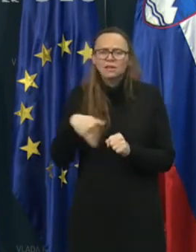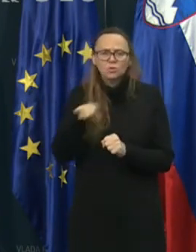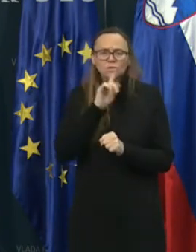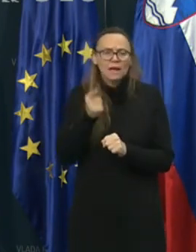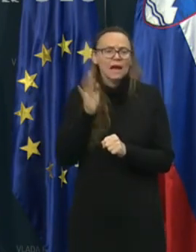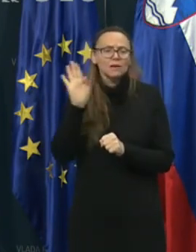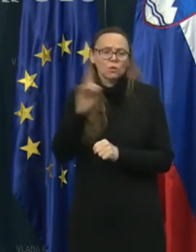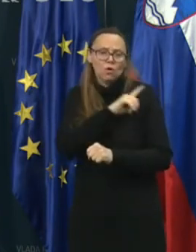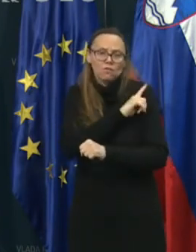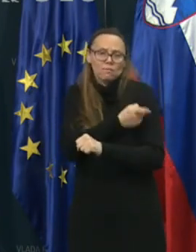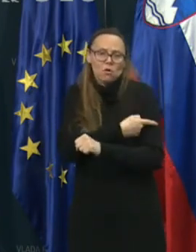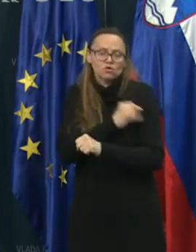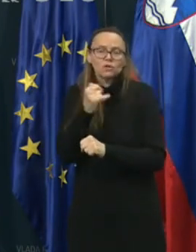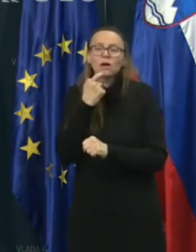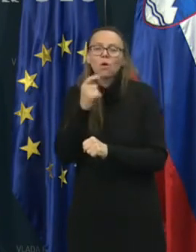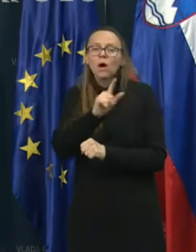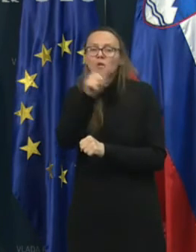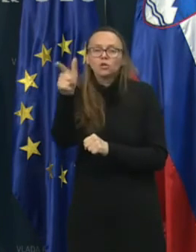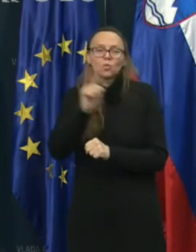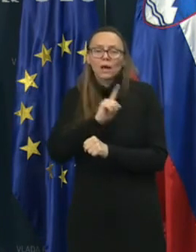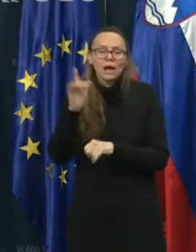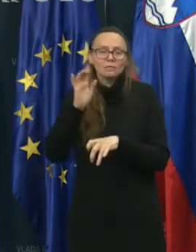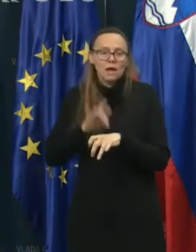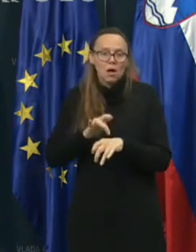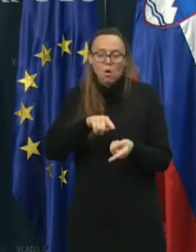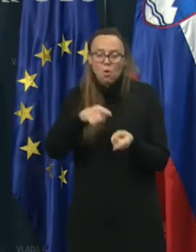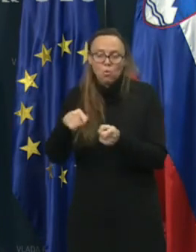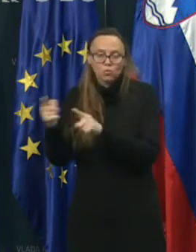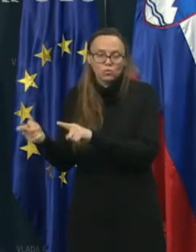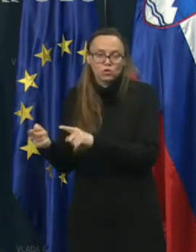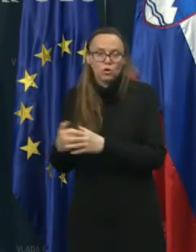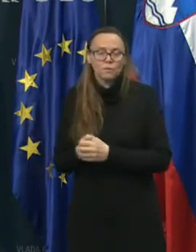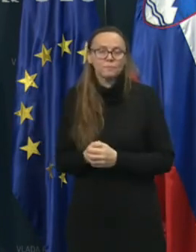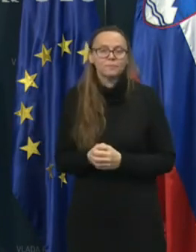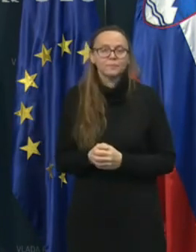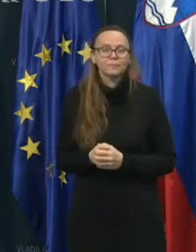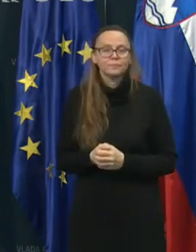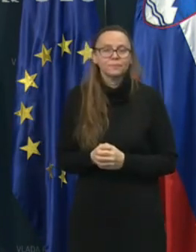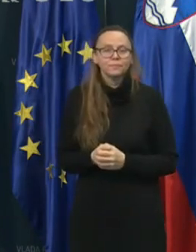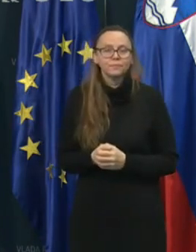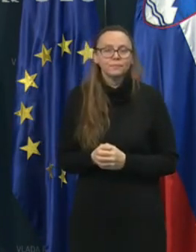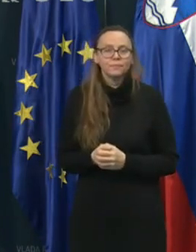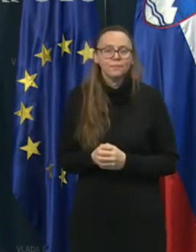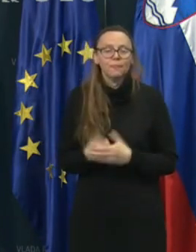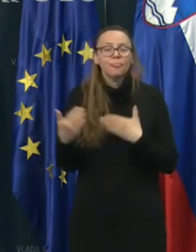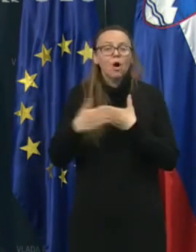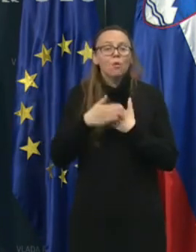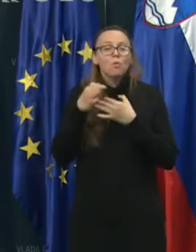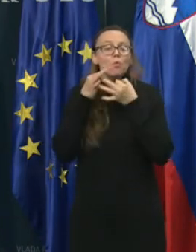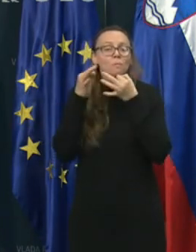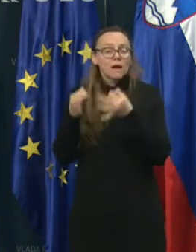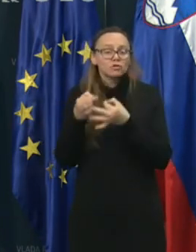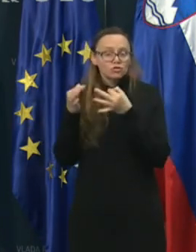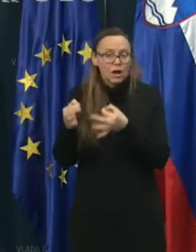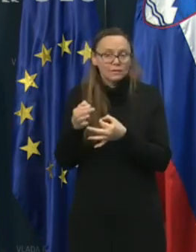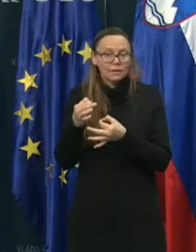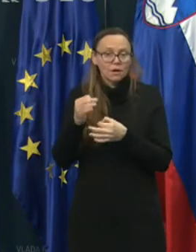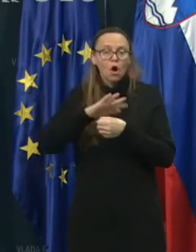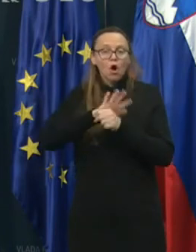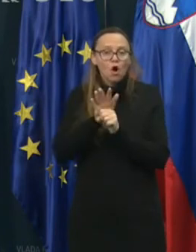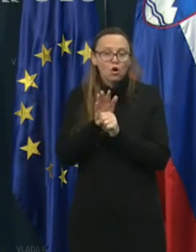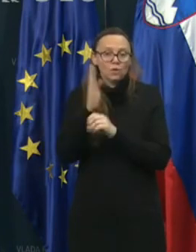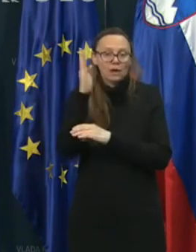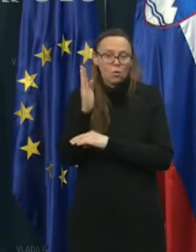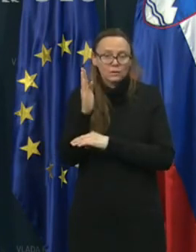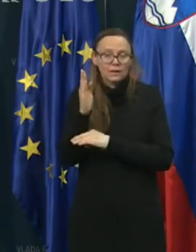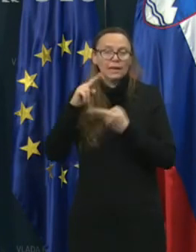njihovi moči, da koga drugega ne okužijo. In ob vprašanjih o koronahotelih,